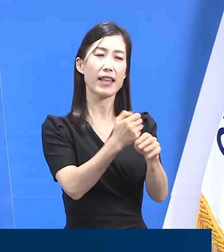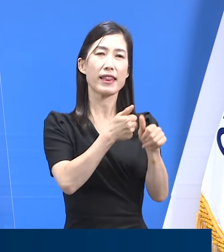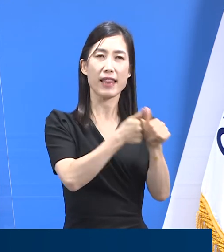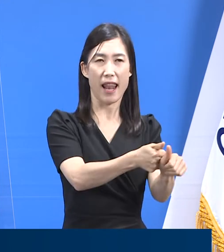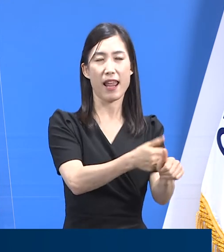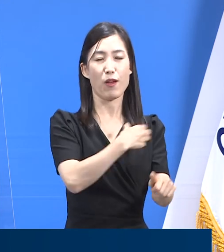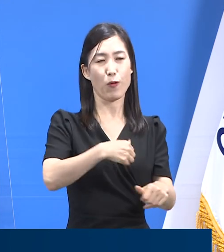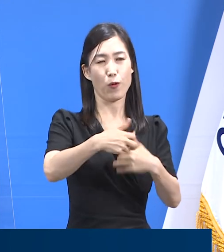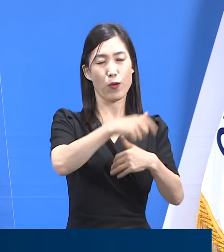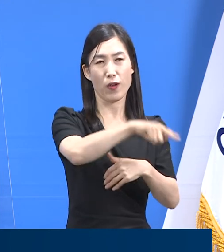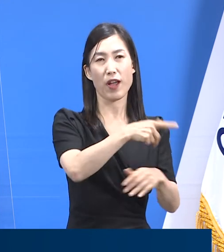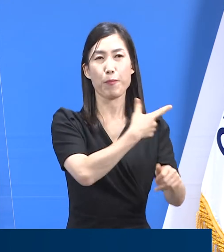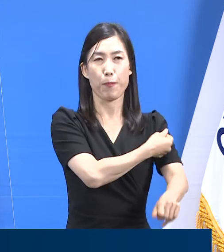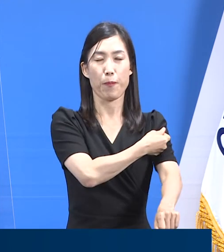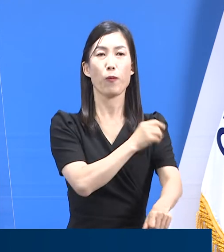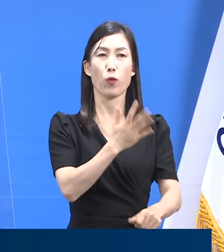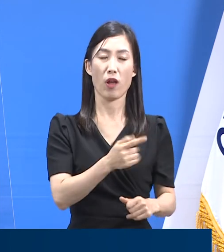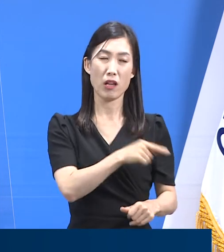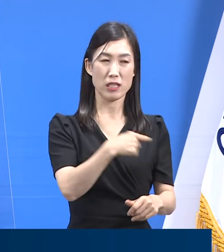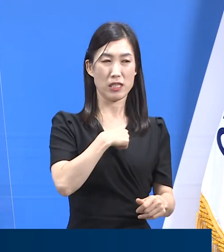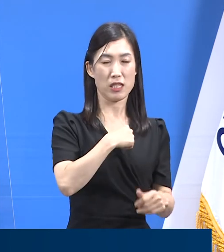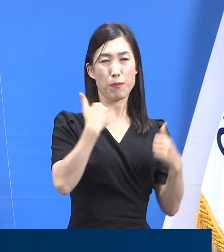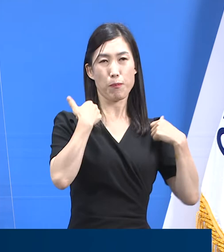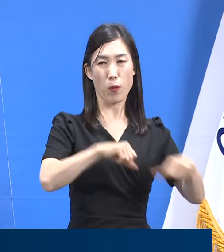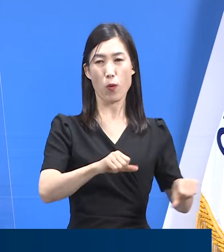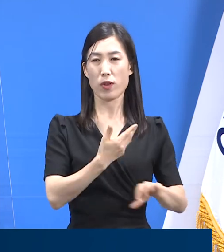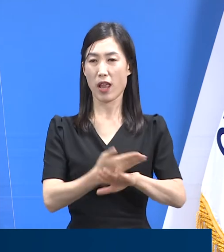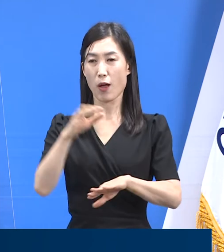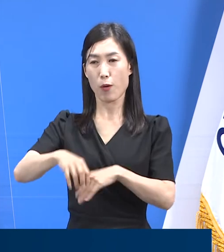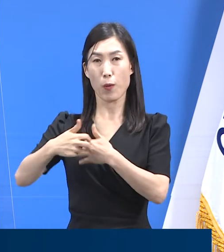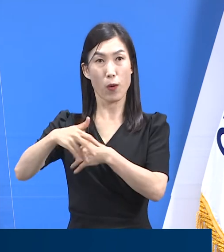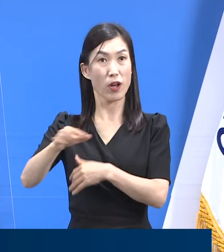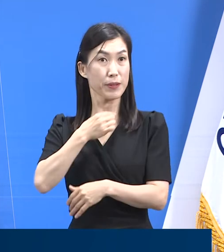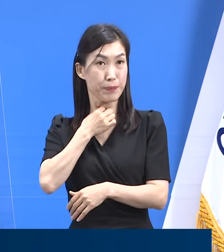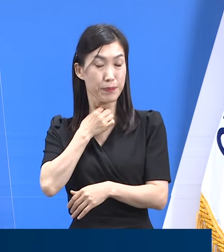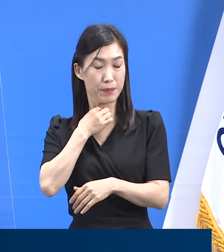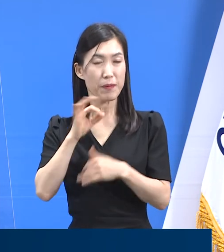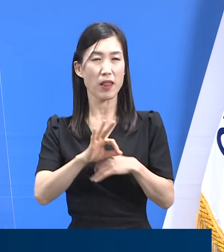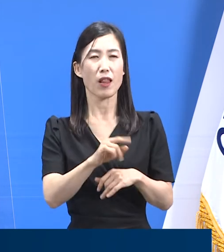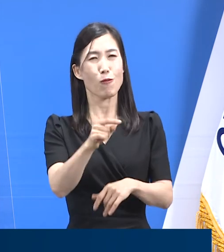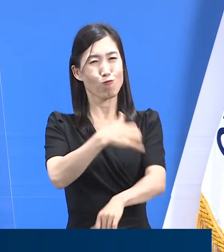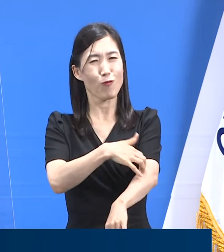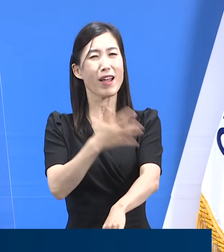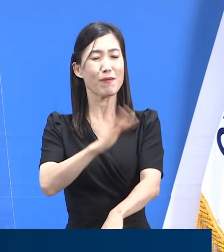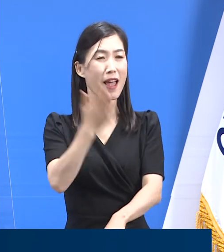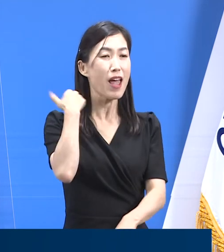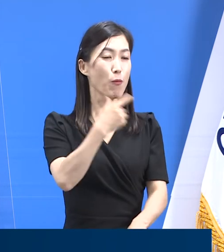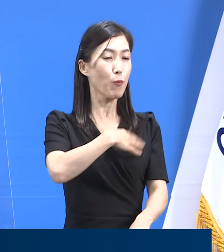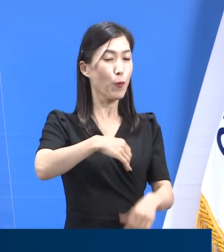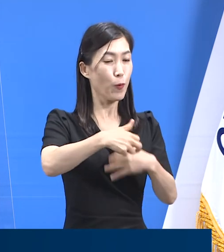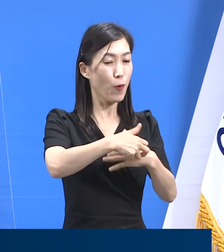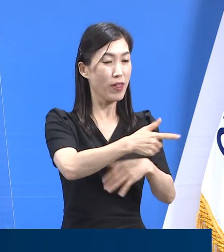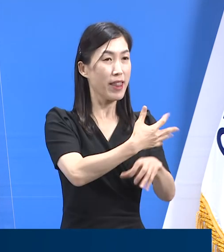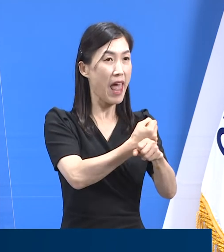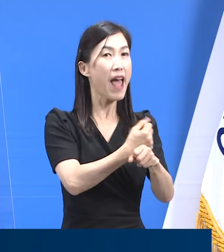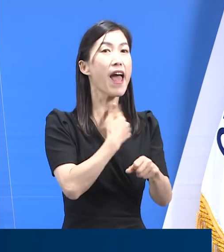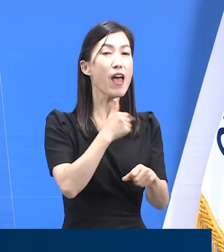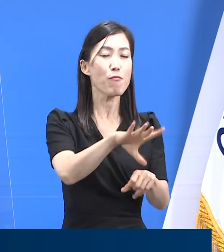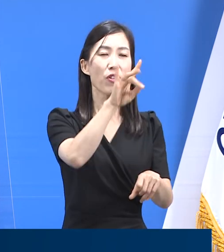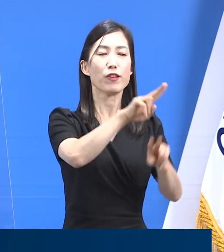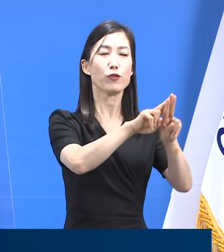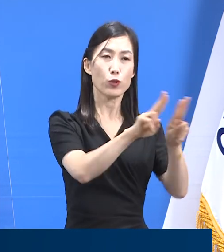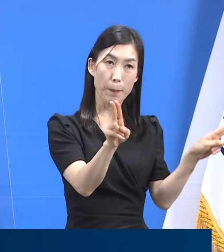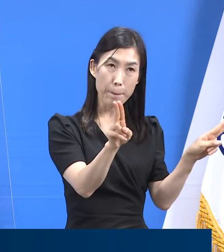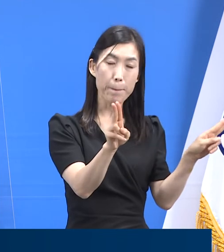수 있으며 위탁 의료기관에서 접종하기를 희망하시는 경우에는 번거로 오시더라도 기존 예약을 먼저 취소하신 후에 다시